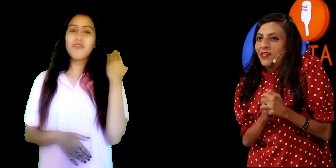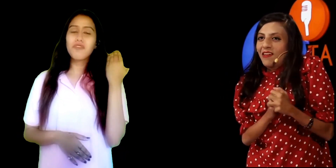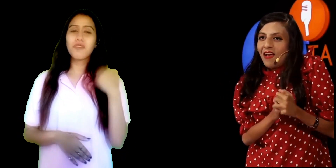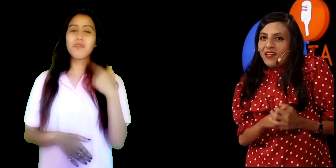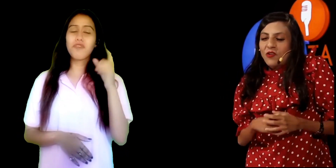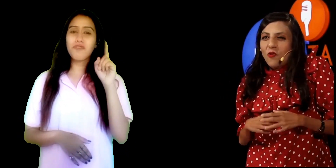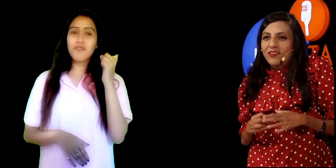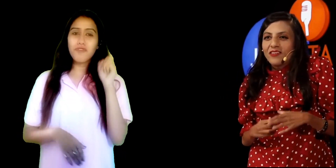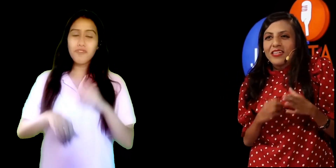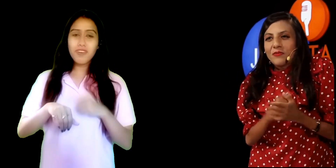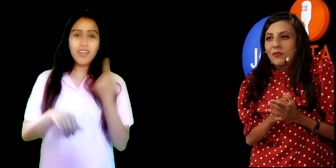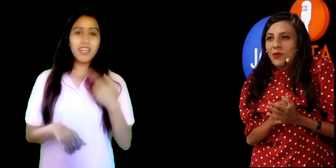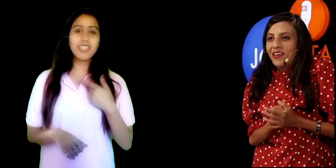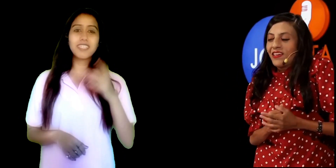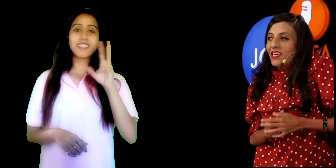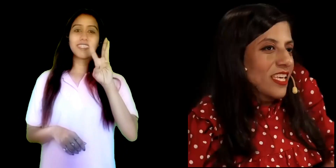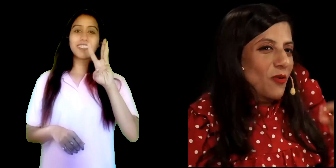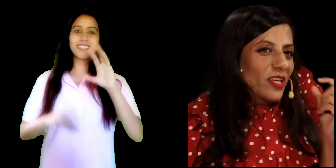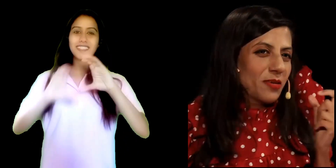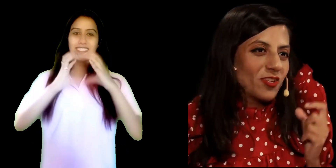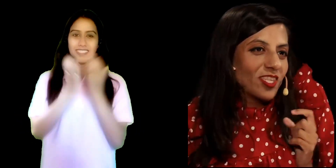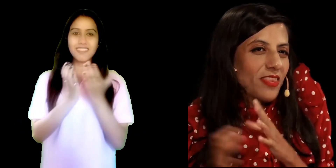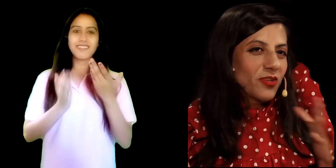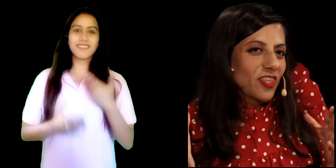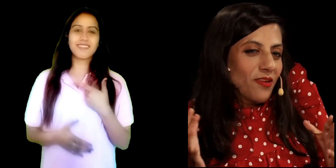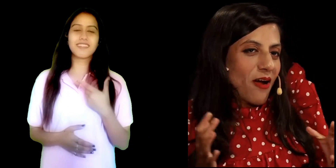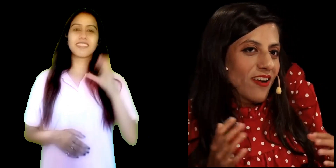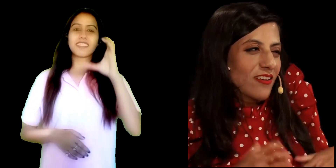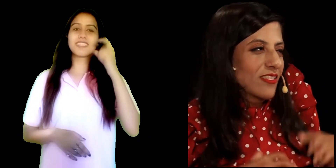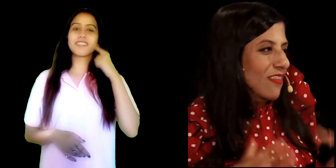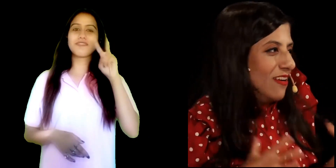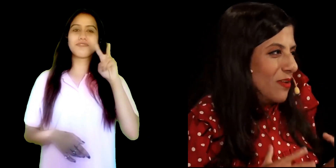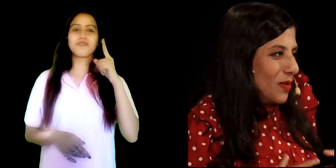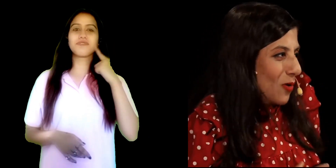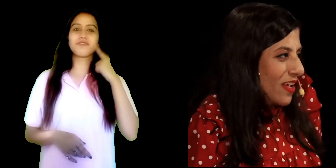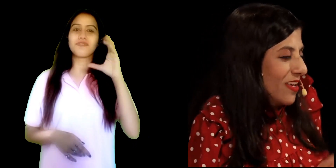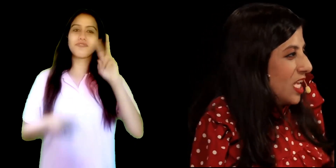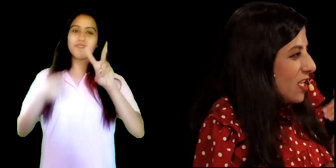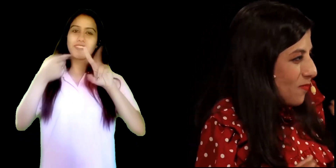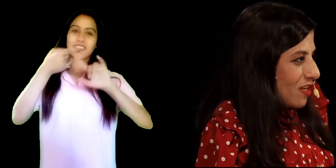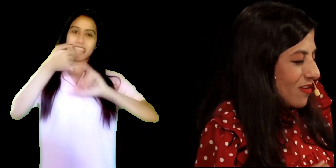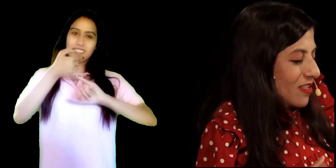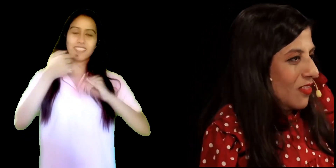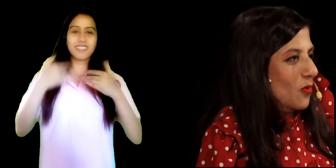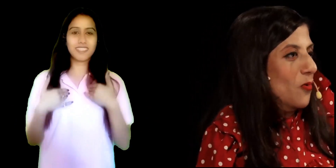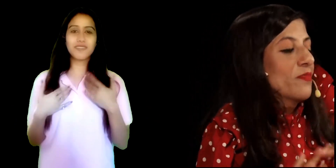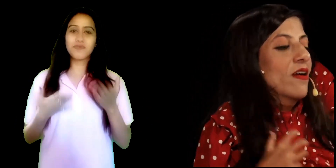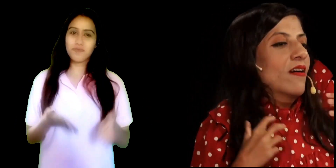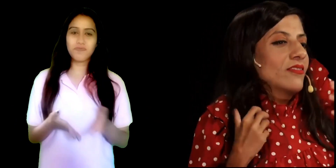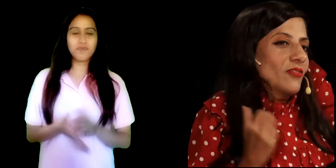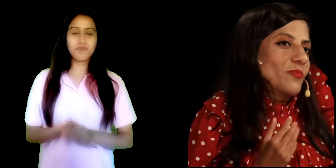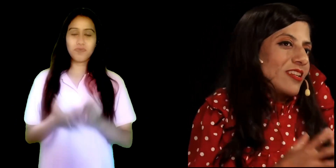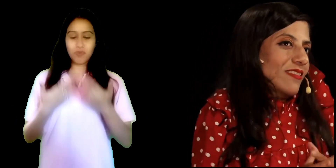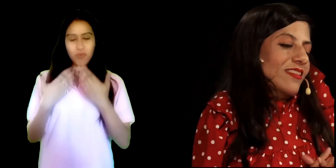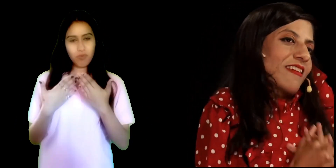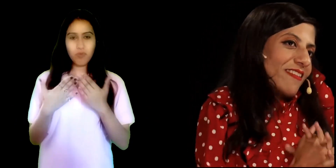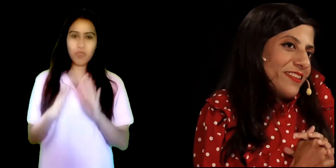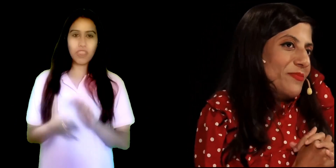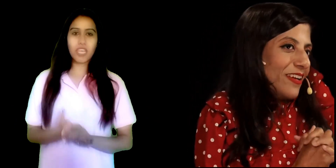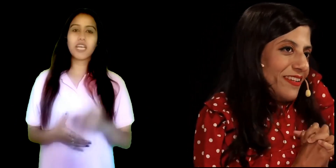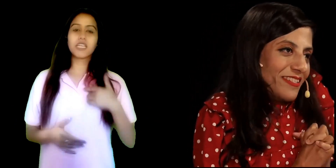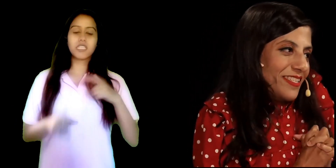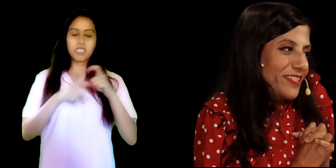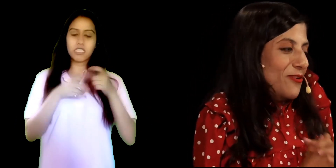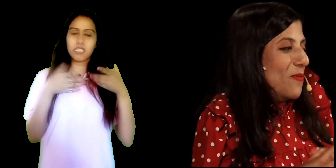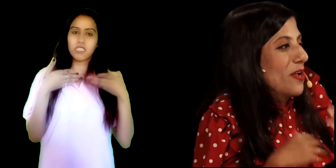कि डीएम ने लगाया ये ऑर्डर, एंड डीएम ने बोला है कि लोग इतने बजे से इतने बजे तक ही बाहर निकल सकते हैं, एंड डीएम ने बोला है कि आप ये कर सकते हो। तो मुझे लगता था यार